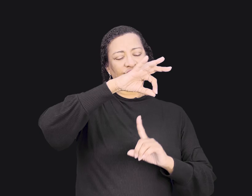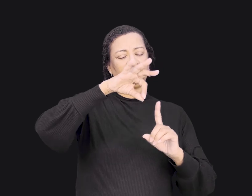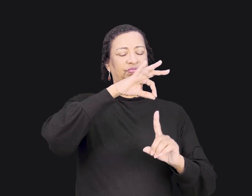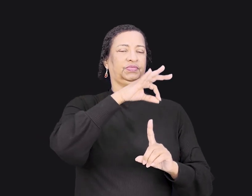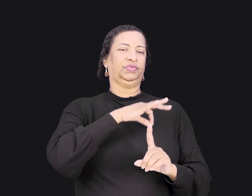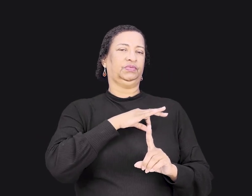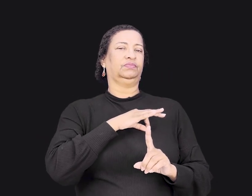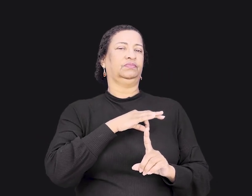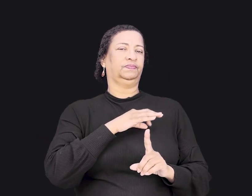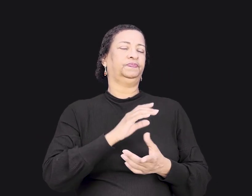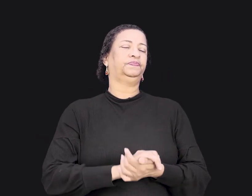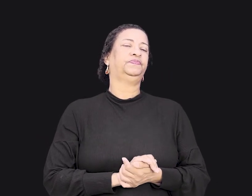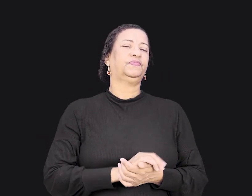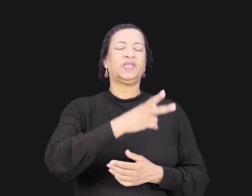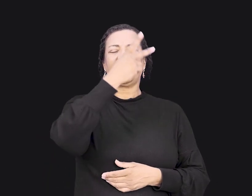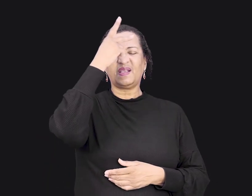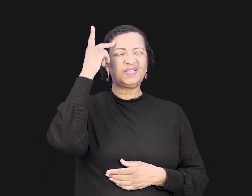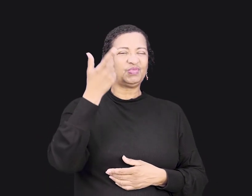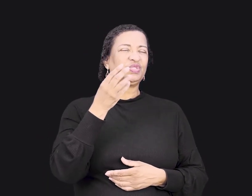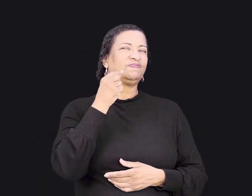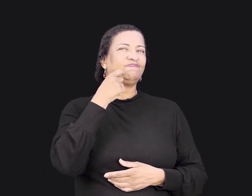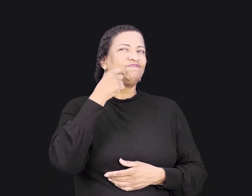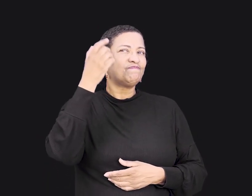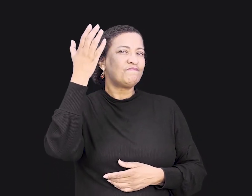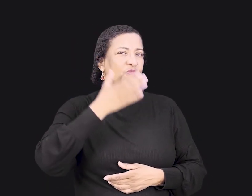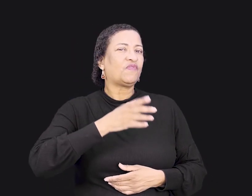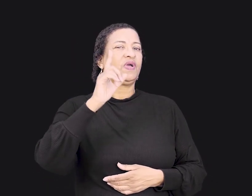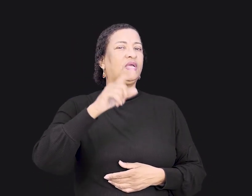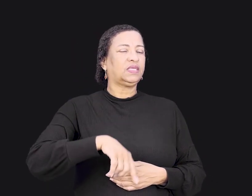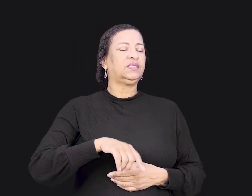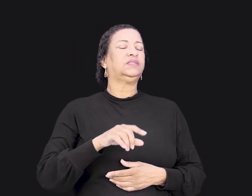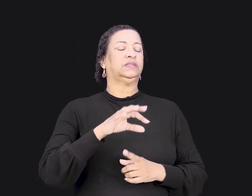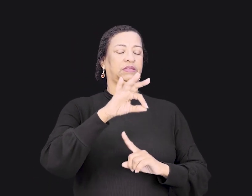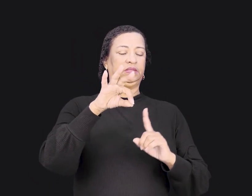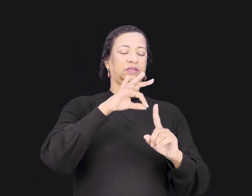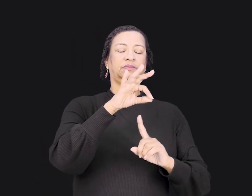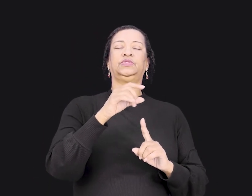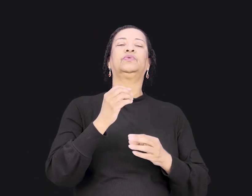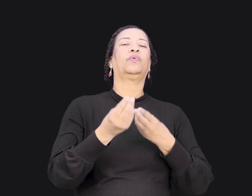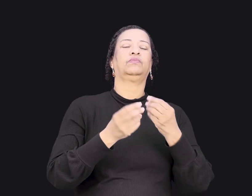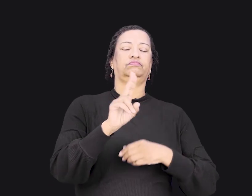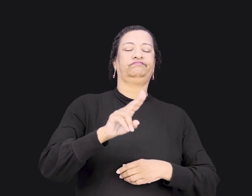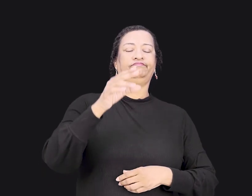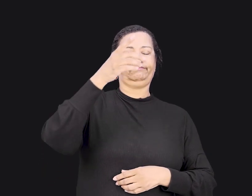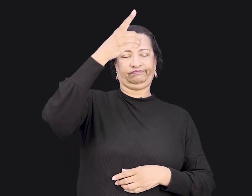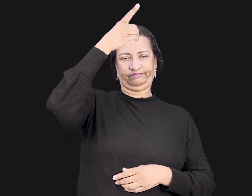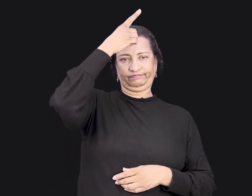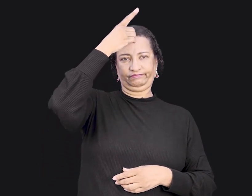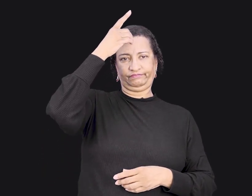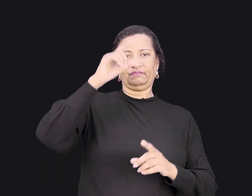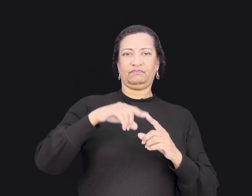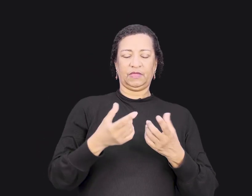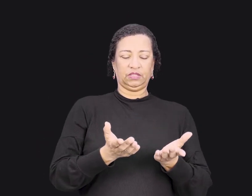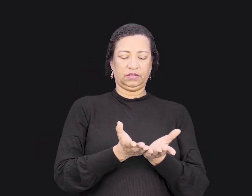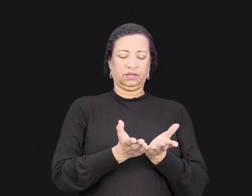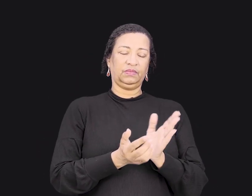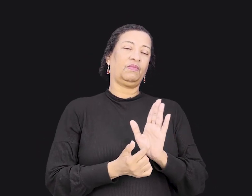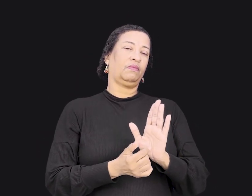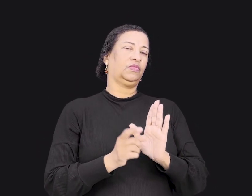dons espirituais e as pessoas tentam provar que são espirituais através destes dons. Mas não é isso que a Bíblia diz. A